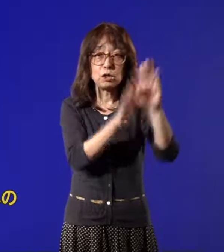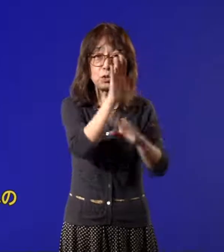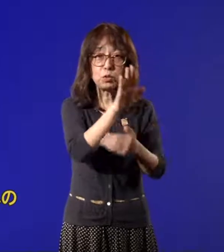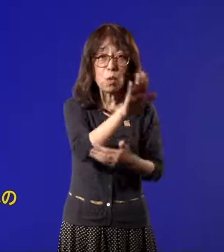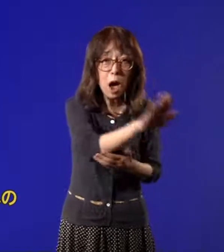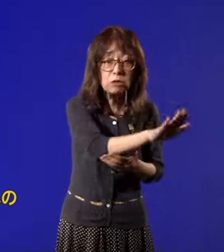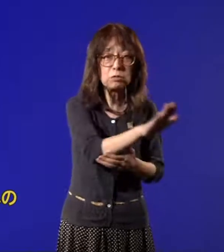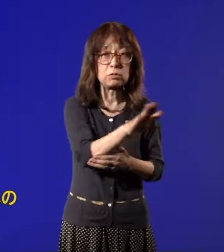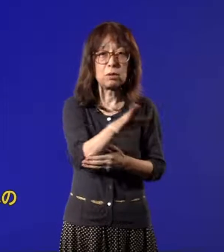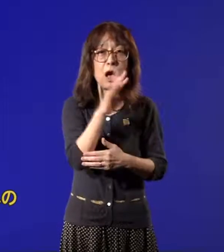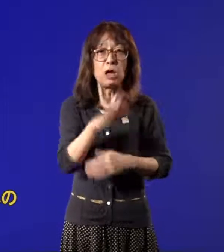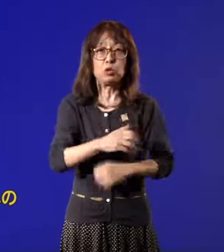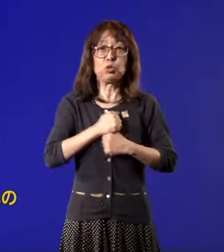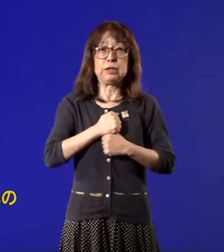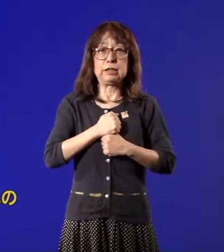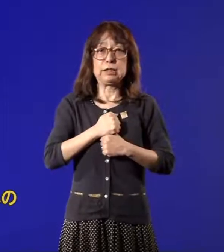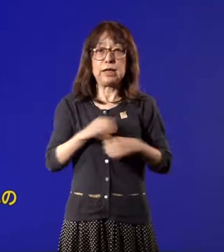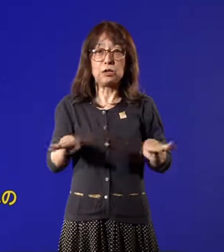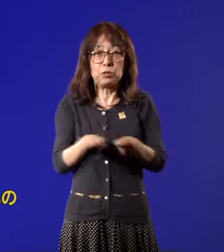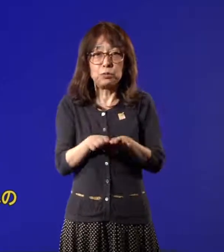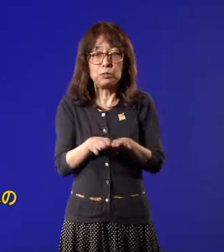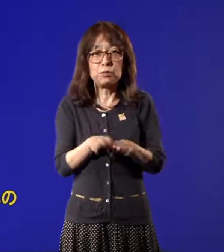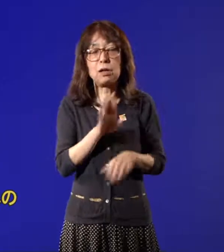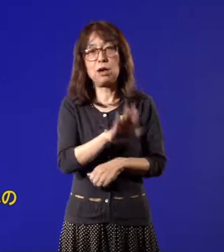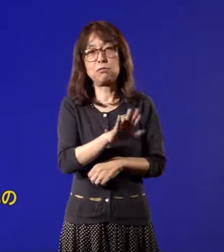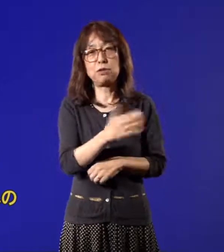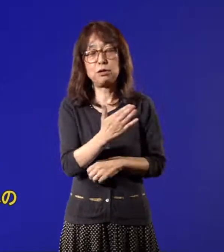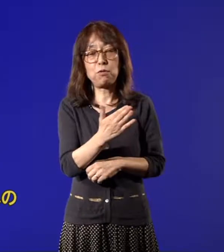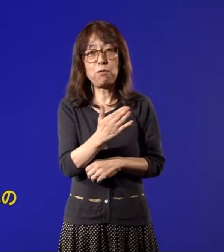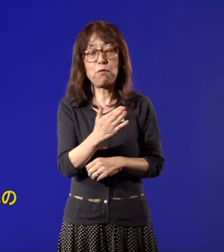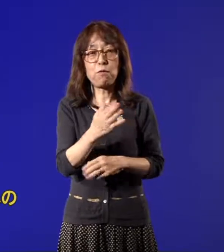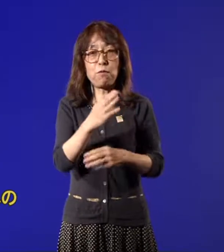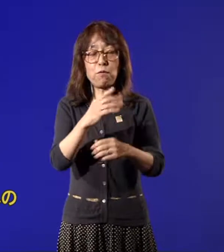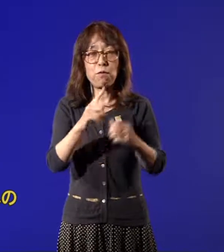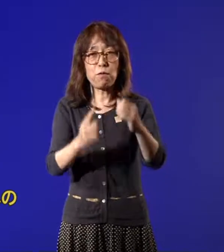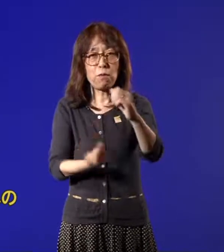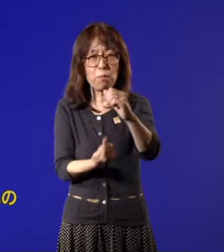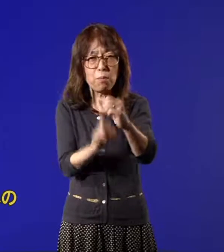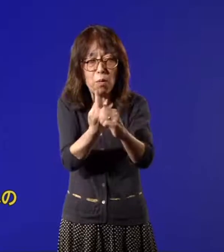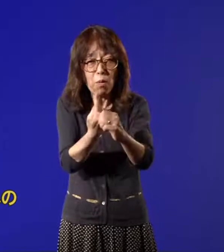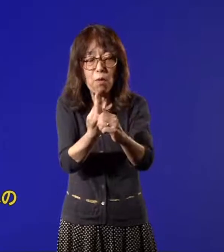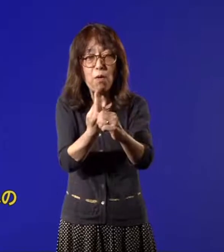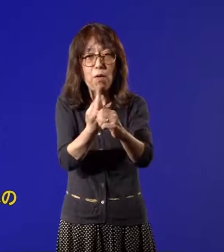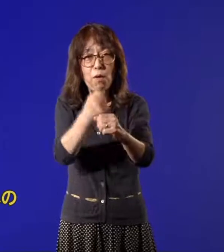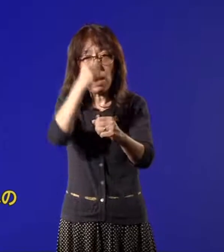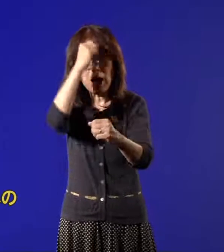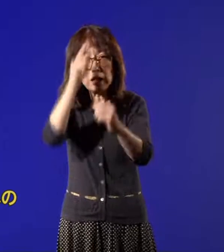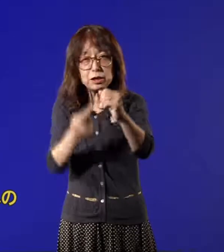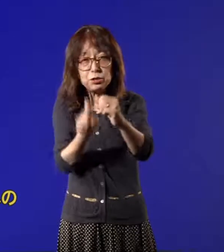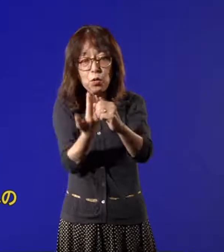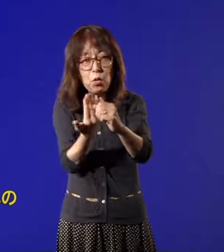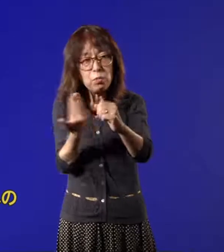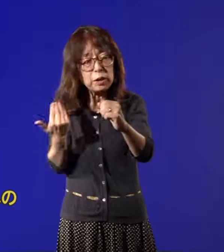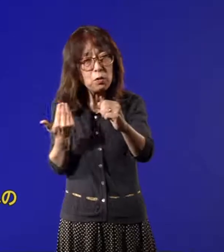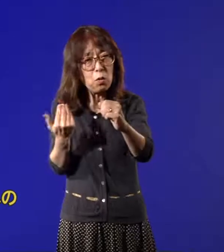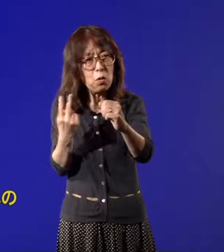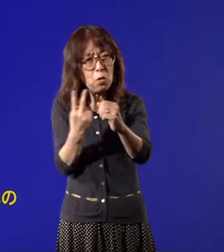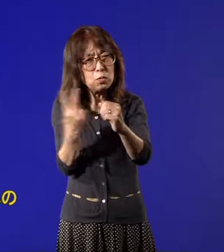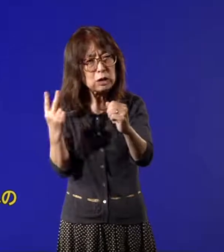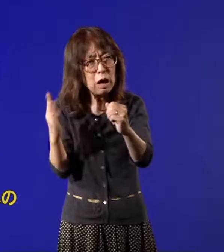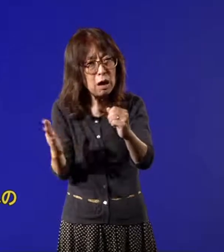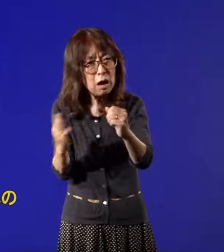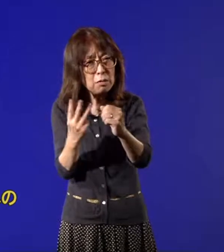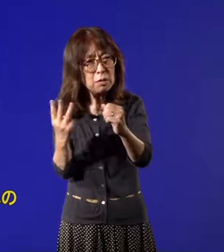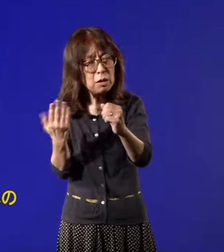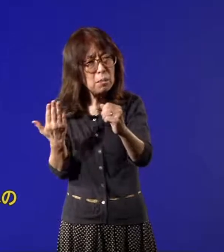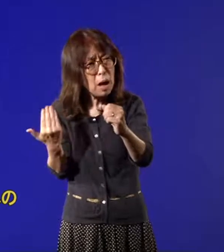、休むということがありますけど、発症日の1日前2日前から感染を広